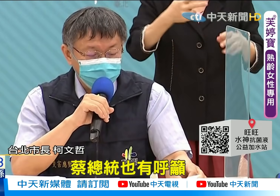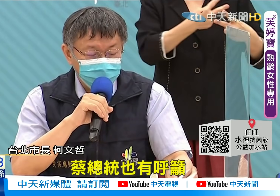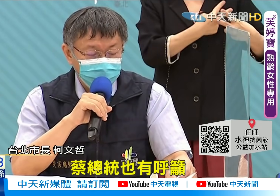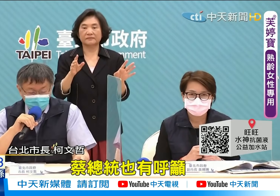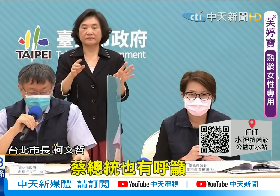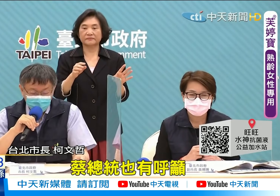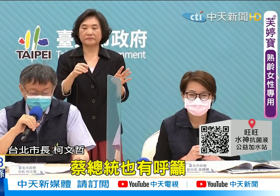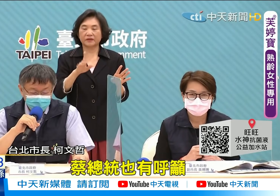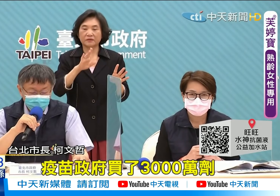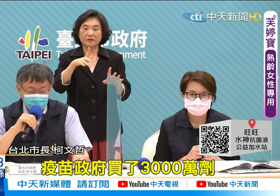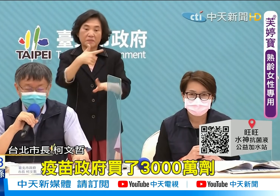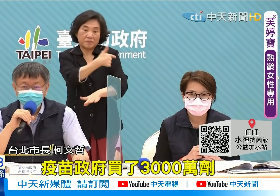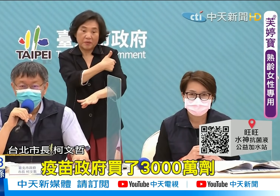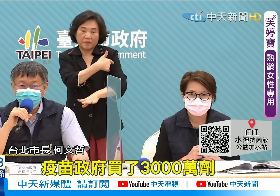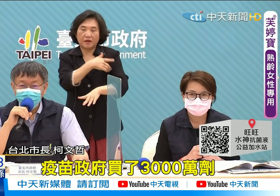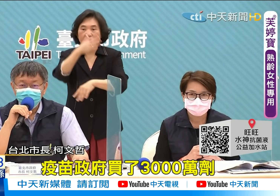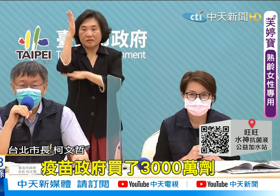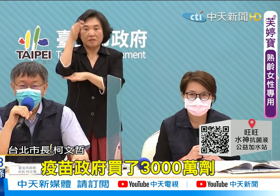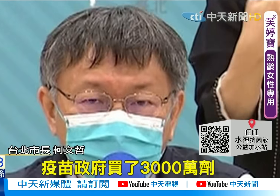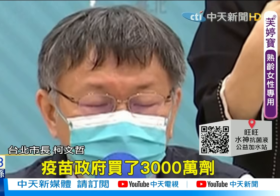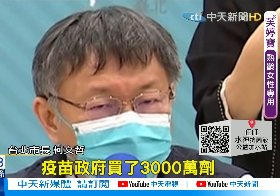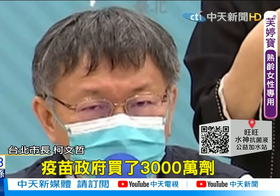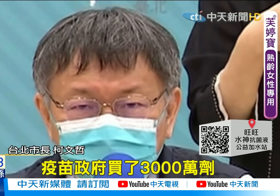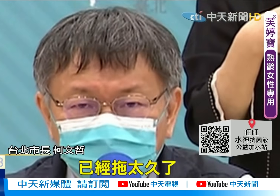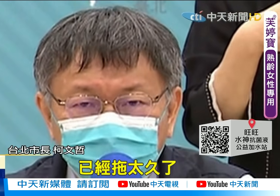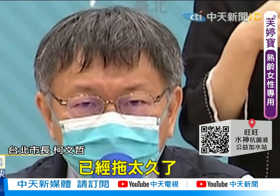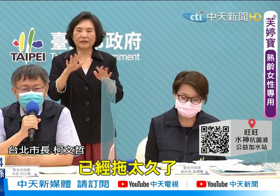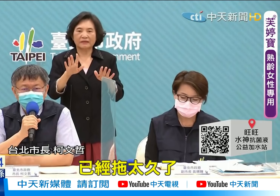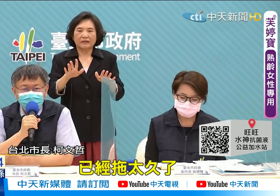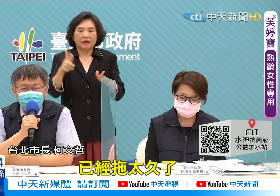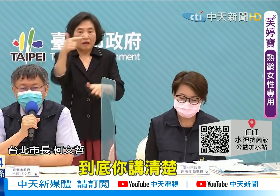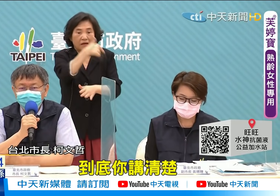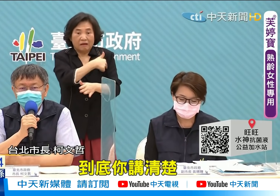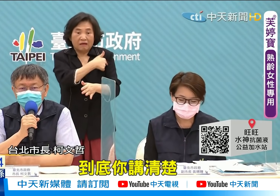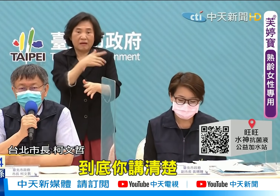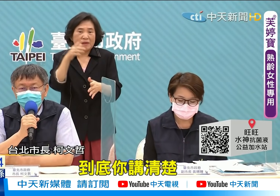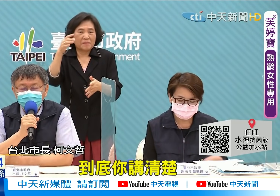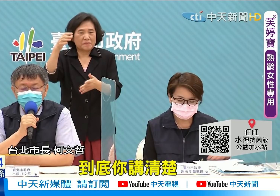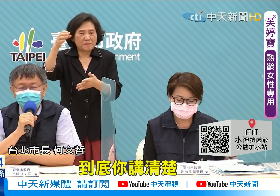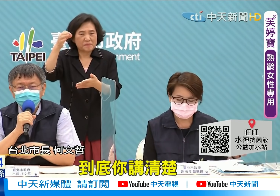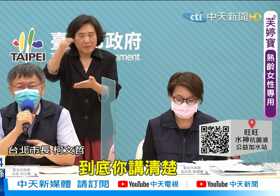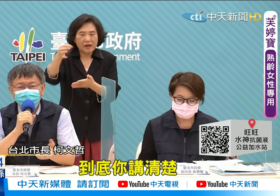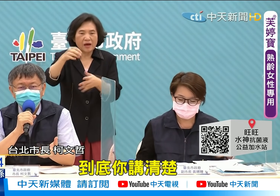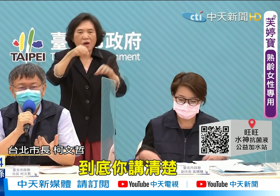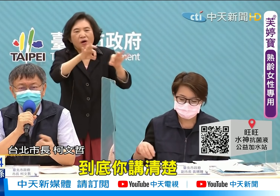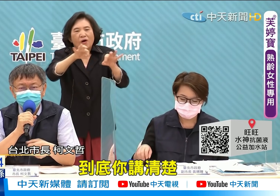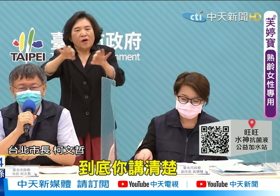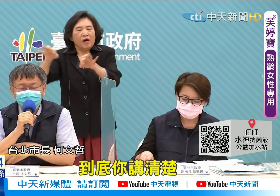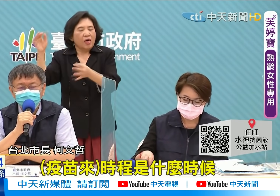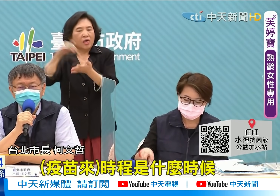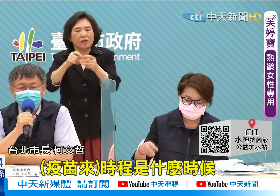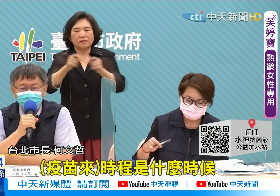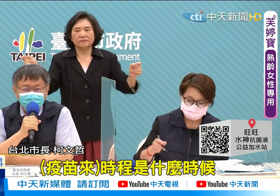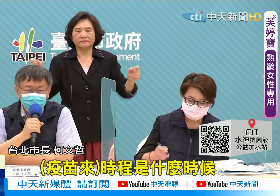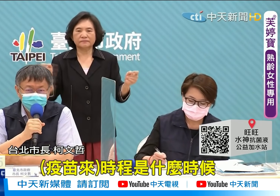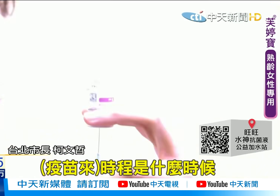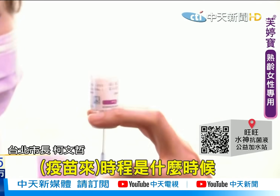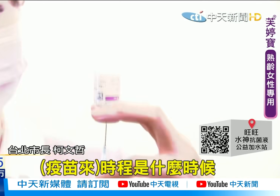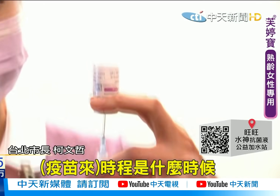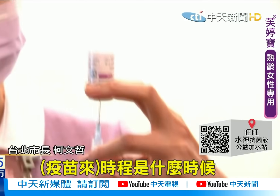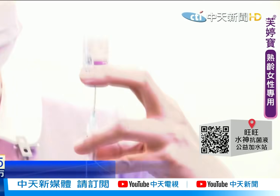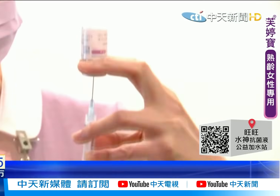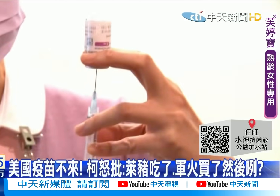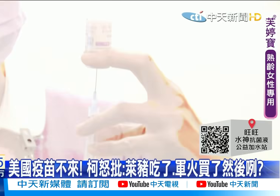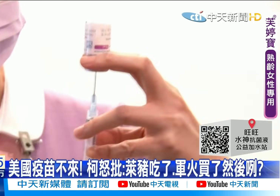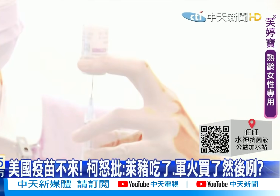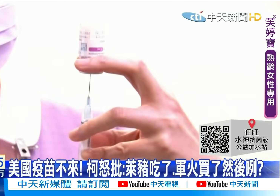统也有呼吁疫苗，政府买了3000万剂，已经拖太久了。到底你是要？到底你讲清楚啊，你 schedule 是什么时候？ 蔡